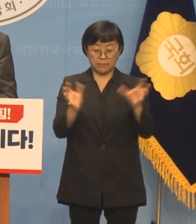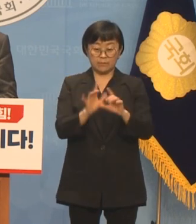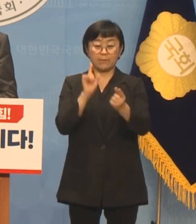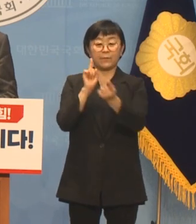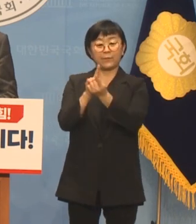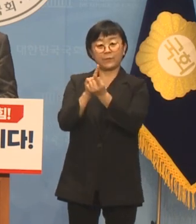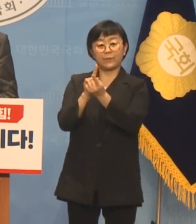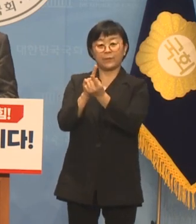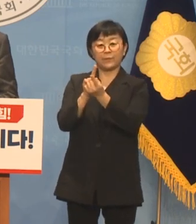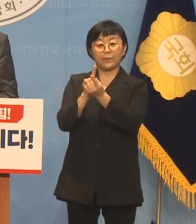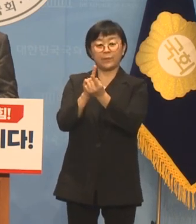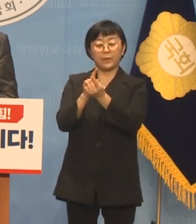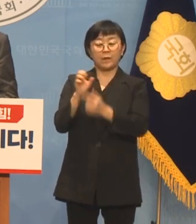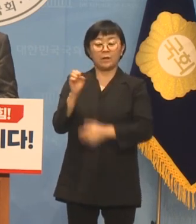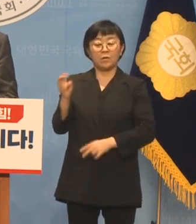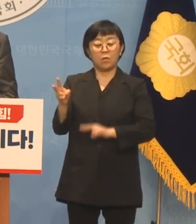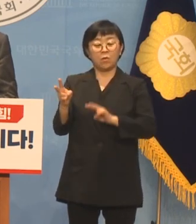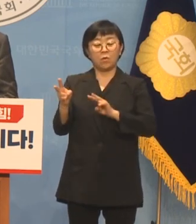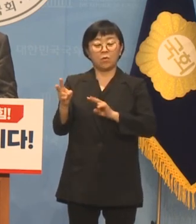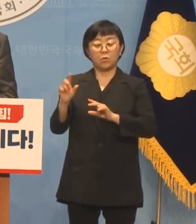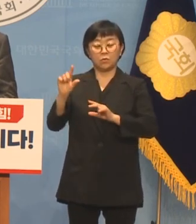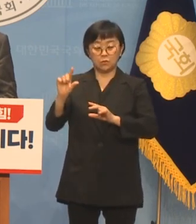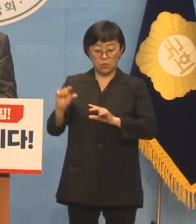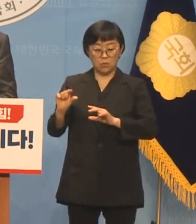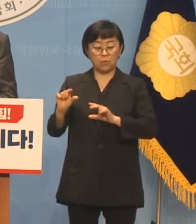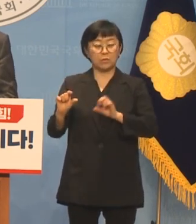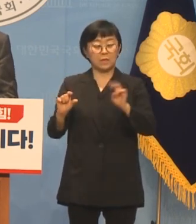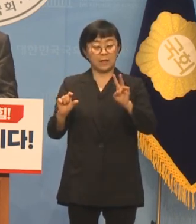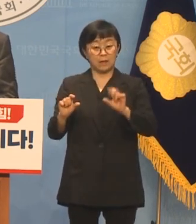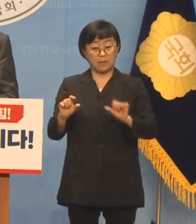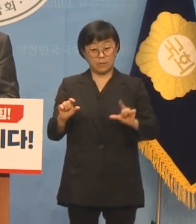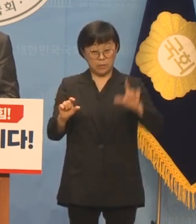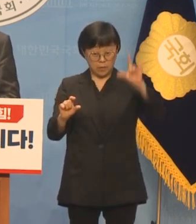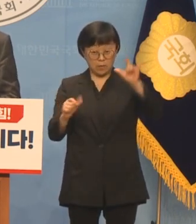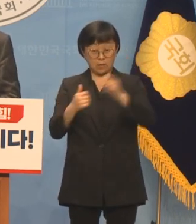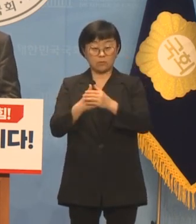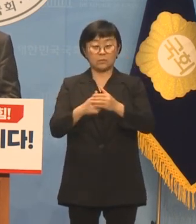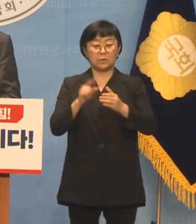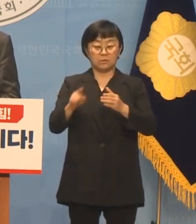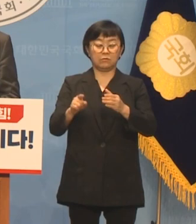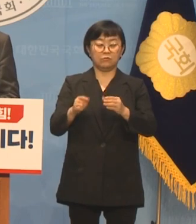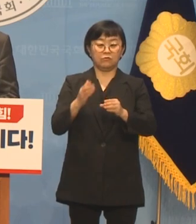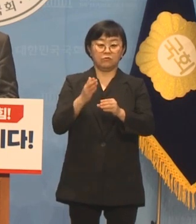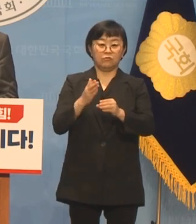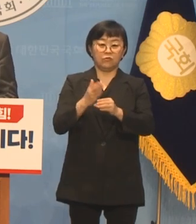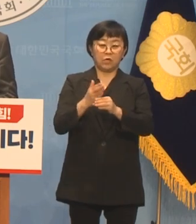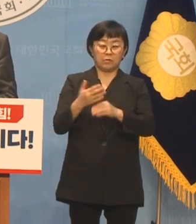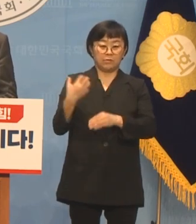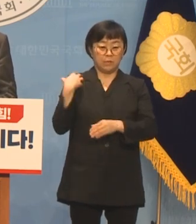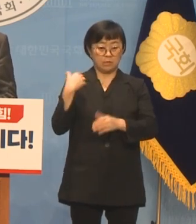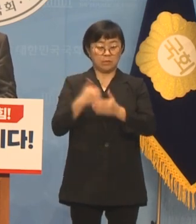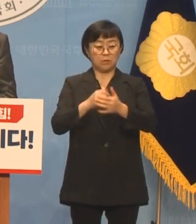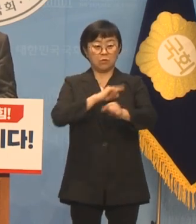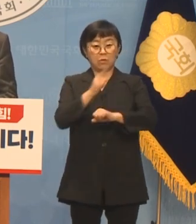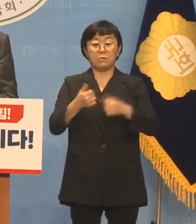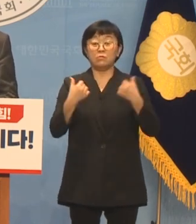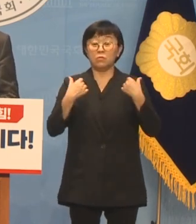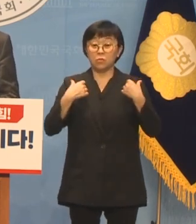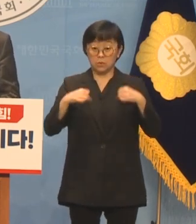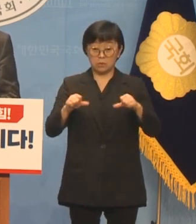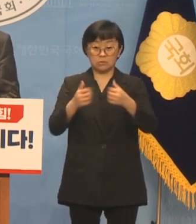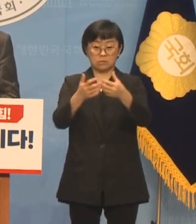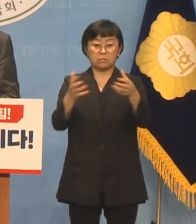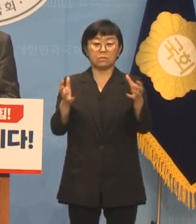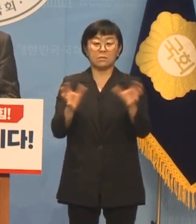직면한 여소야대의 절박한 상황에서 중진 의원으로서 모든 기득권을 버리고